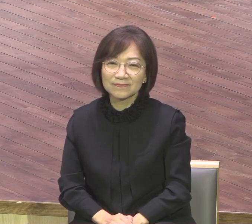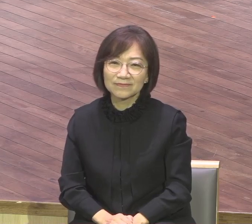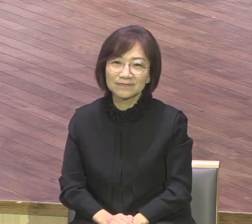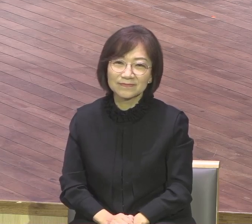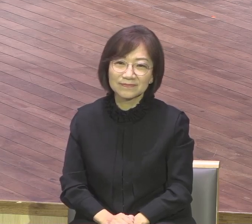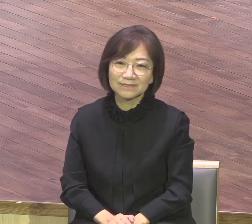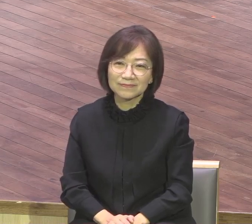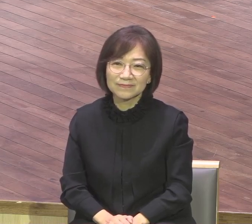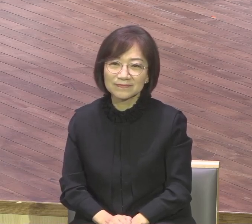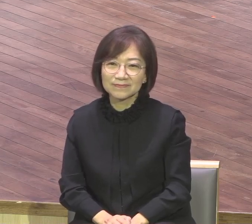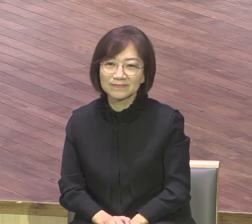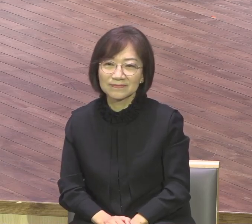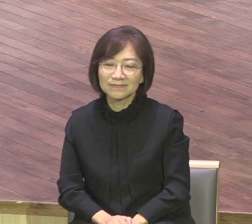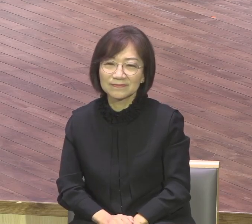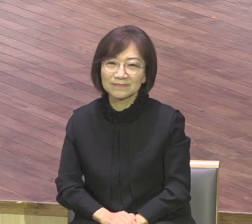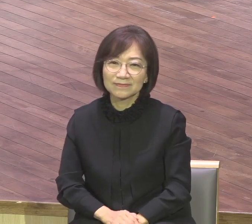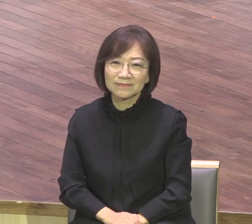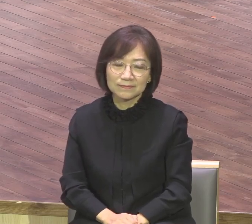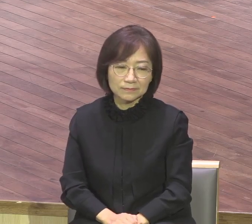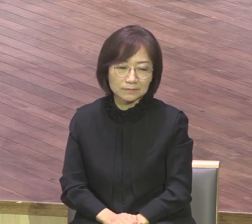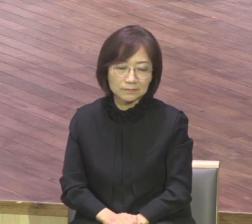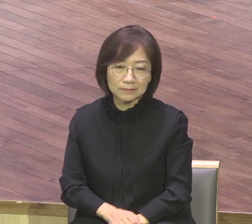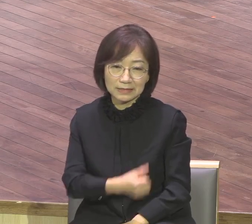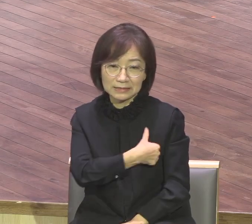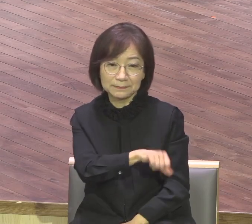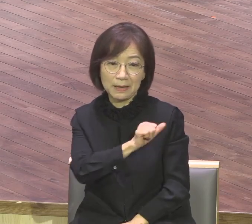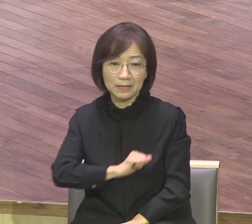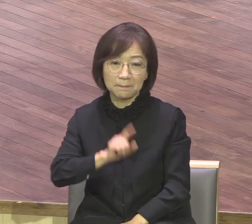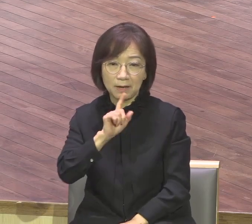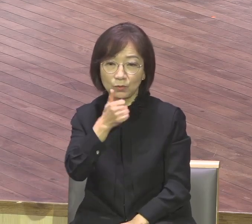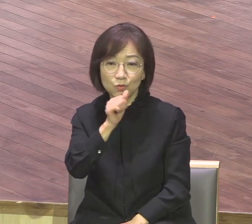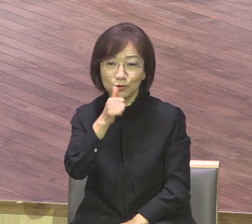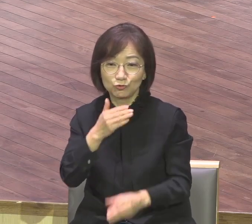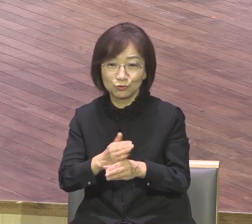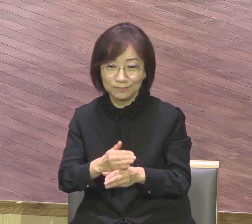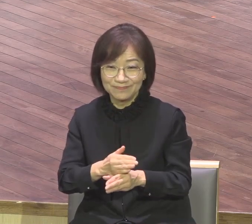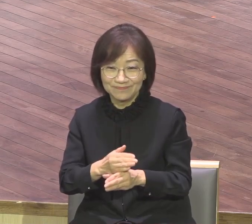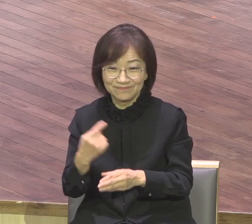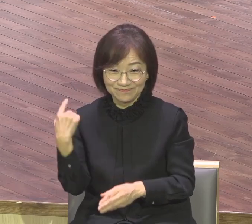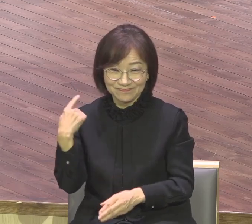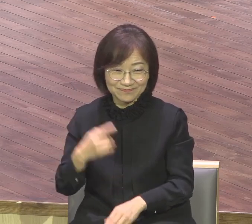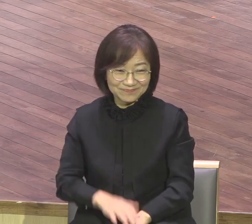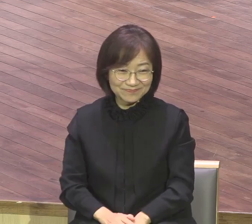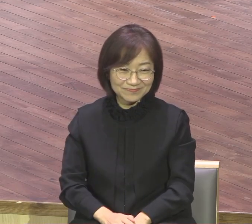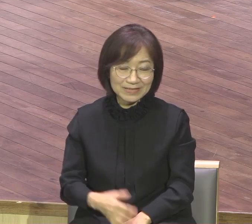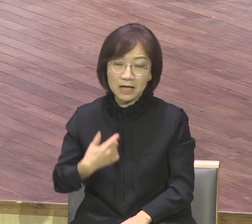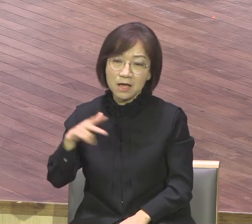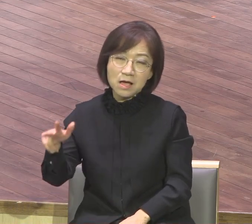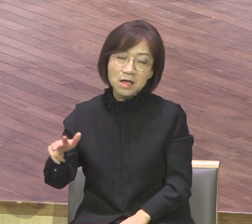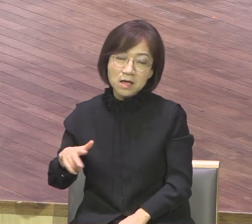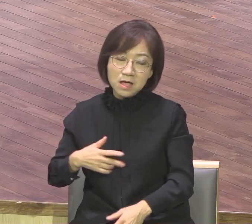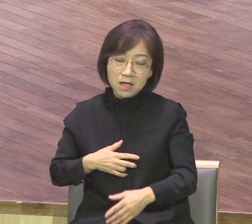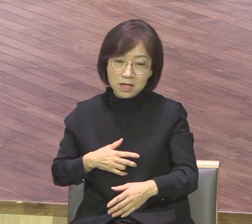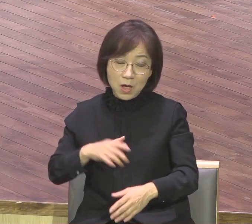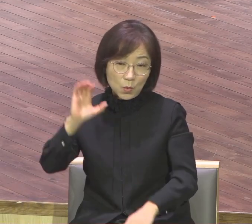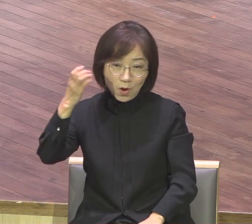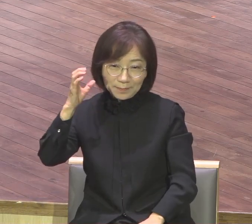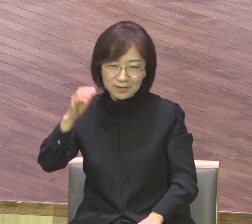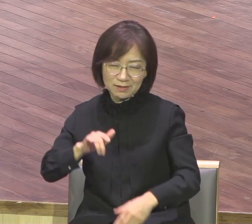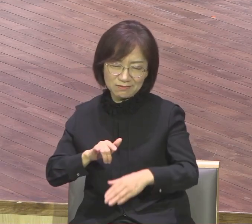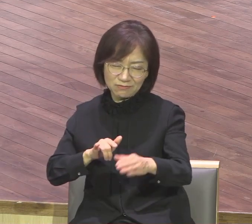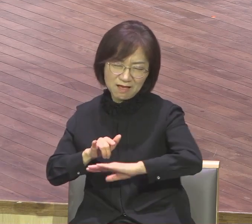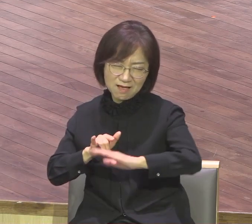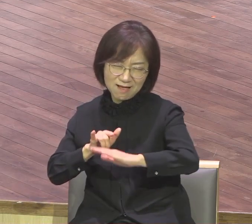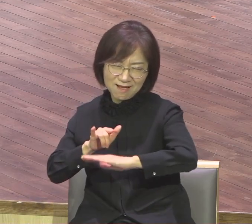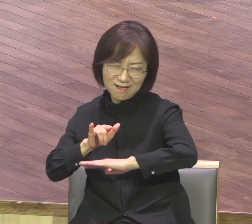herencia, estamos estableciendo el primer torres en este lugar. 여기까지 오려고 하면 비행기를 20시간 타야 올